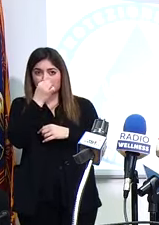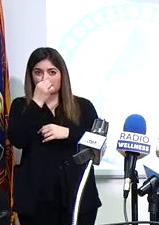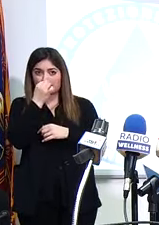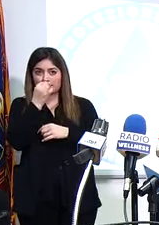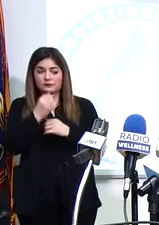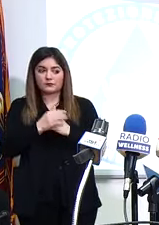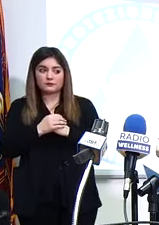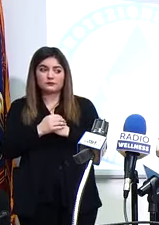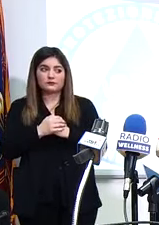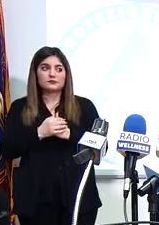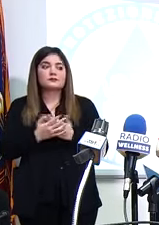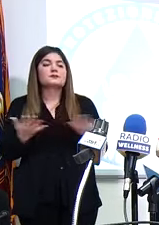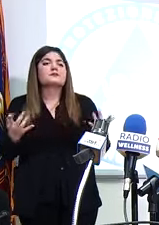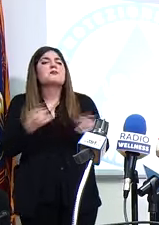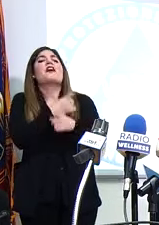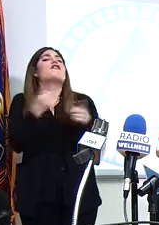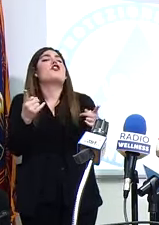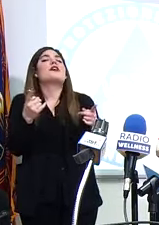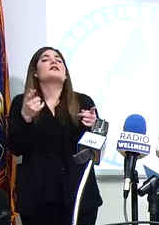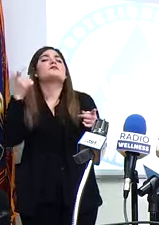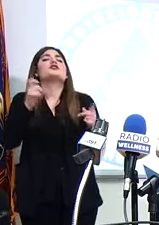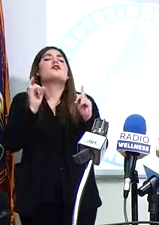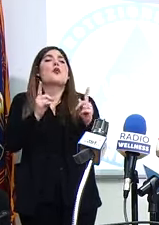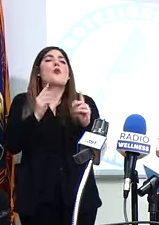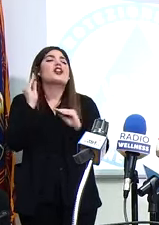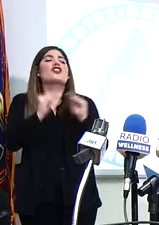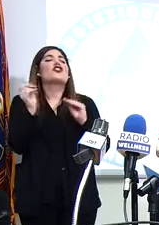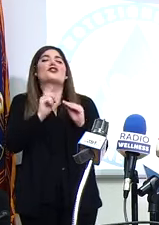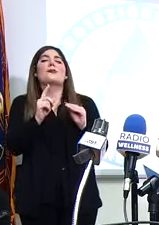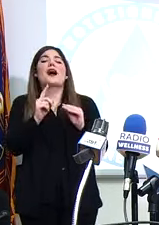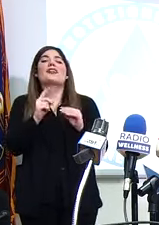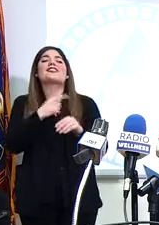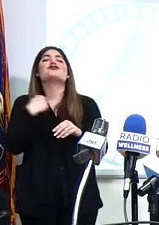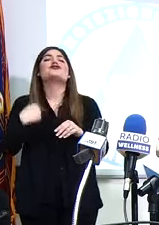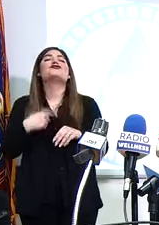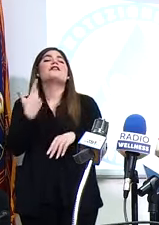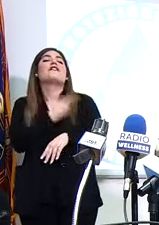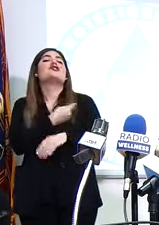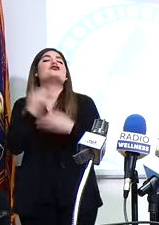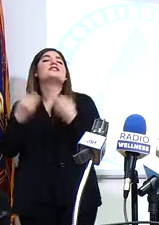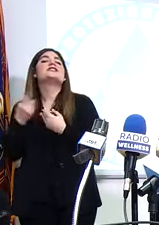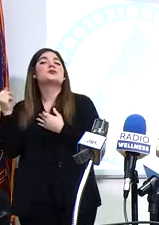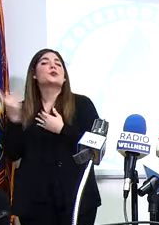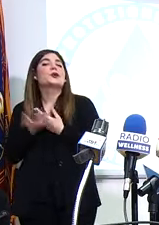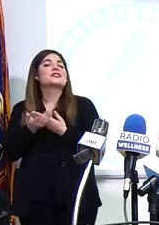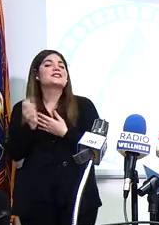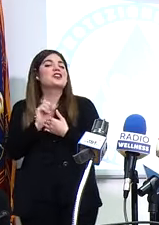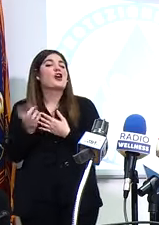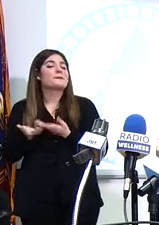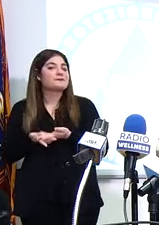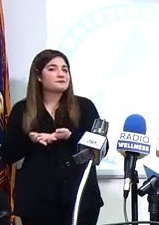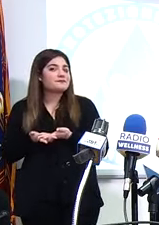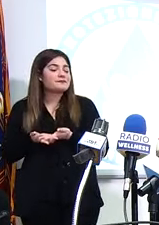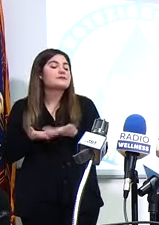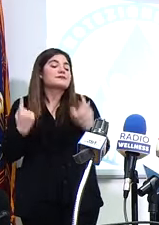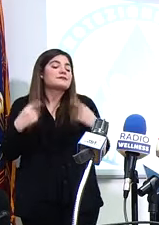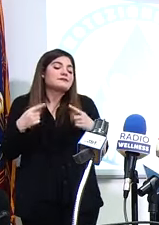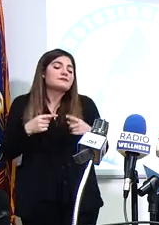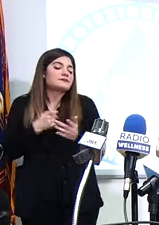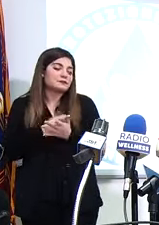non chiedete, ma questi vaccini sono sicuri? Cosa fanno? Perché mi vaccinerei? Ecco, un dato importante è